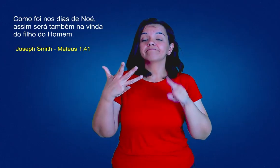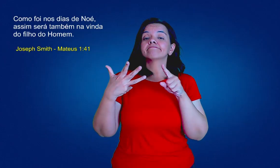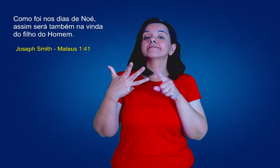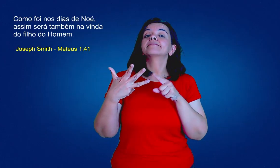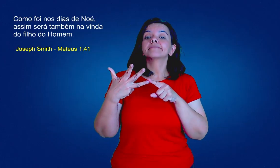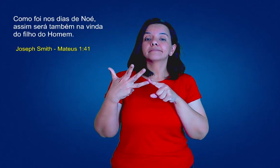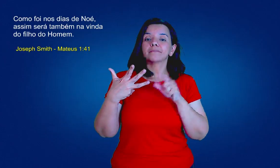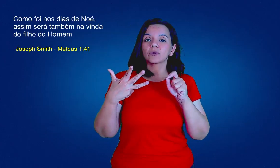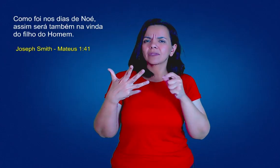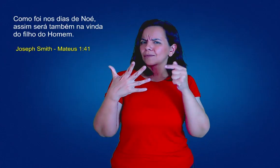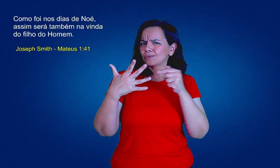violência